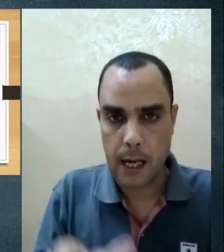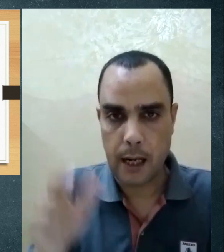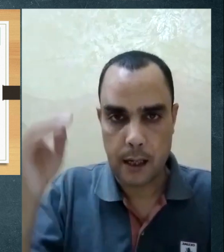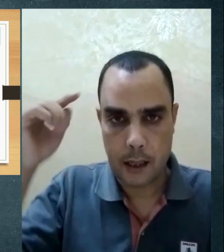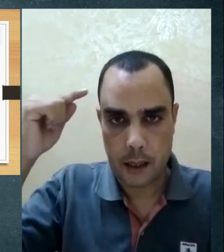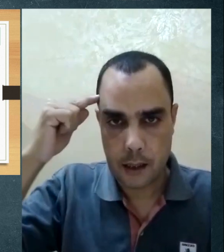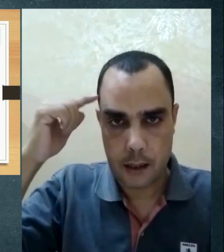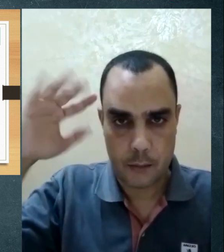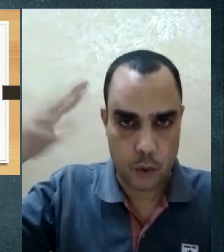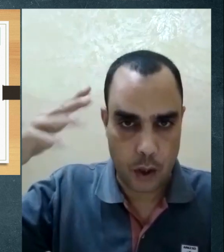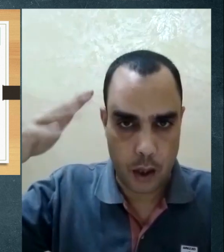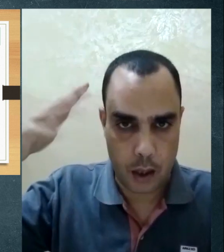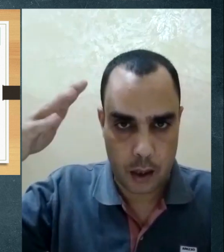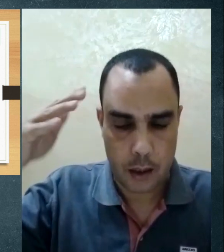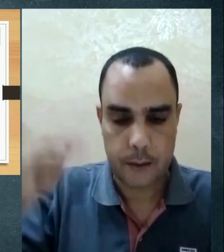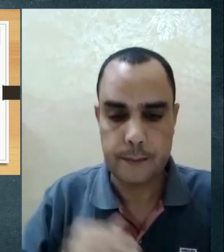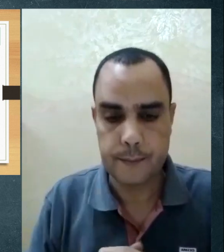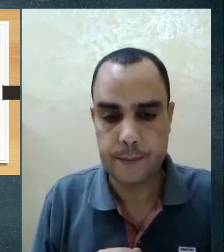المراهق